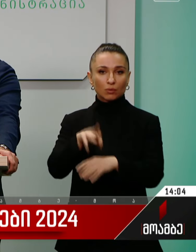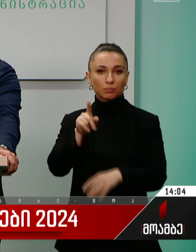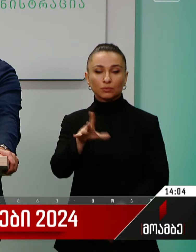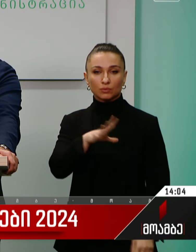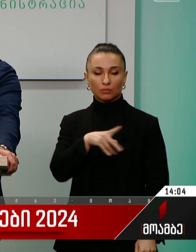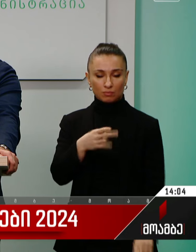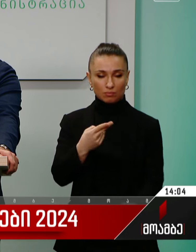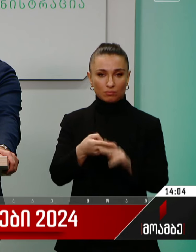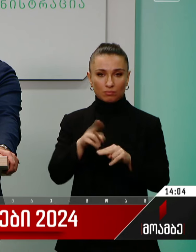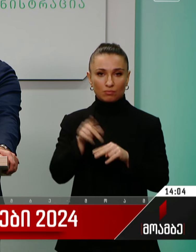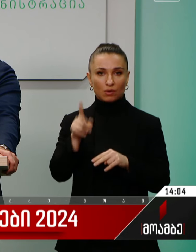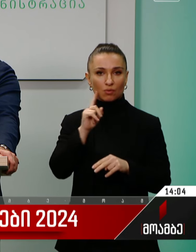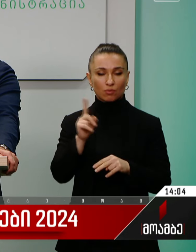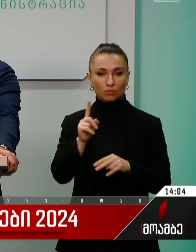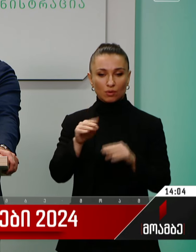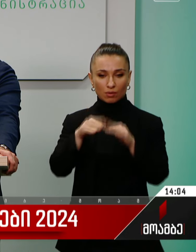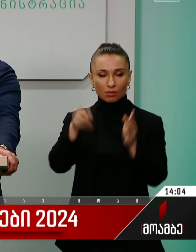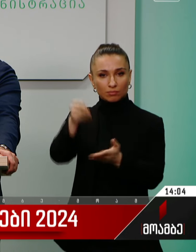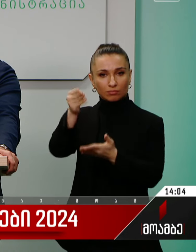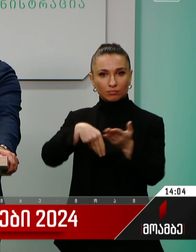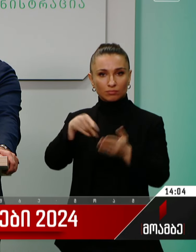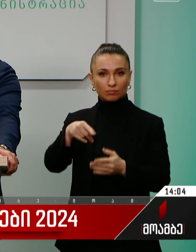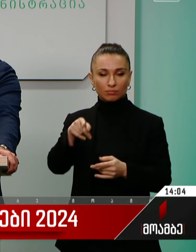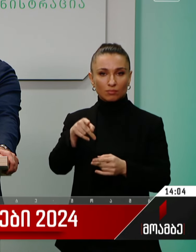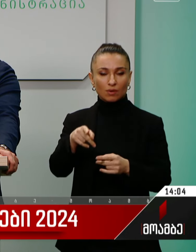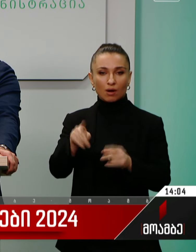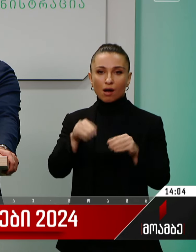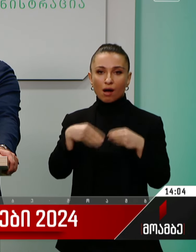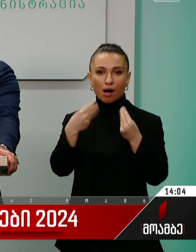ადგილი, აღსანიშნავია ის, რომ ვერიფიკაციის აპარატი